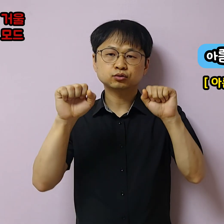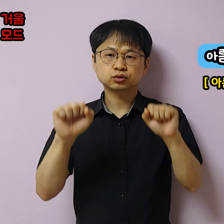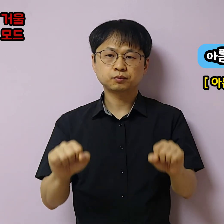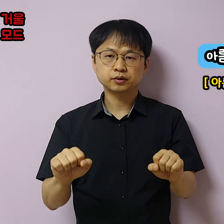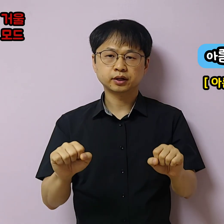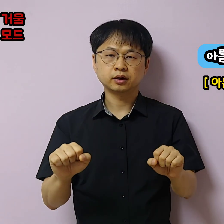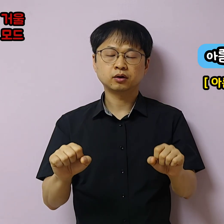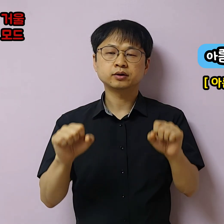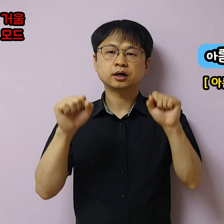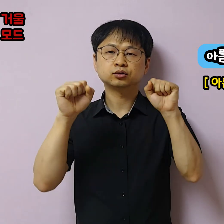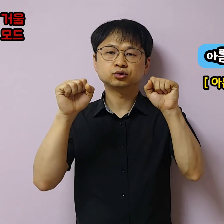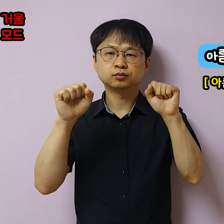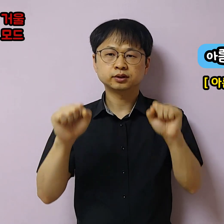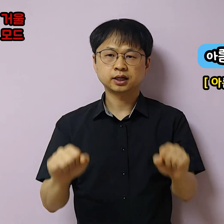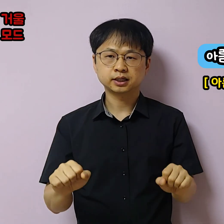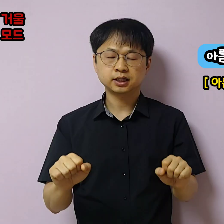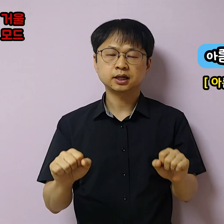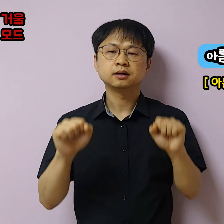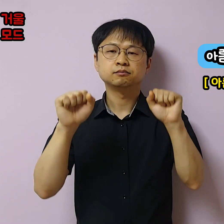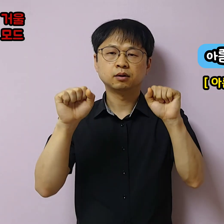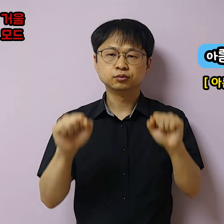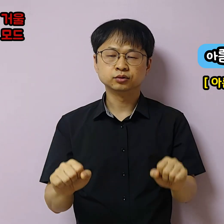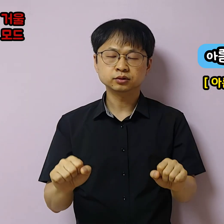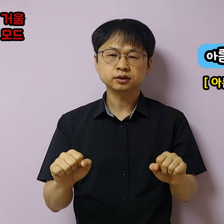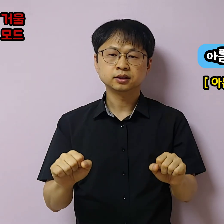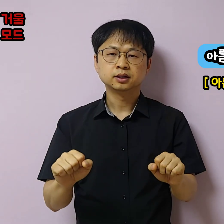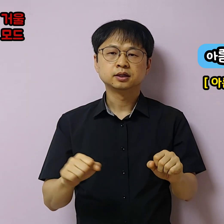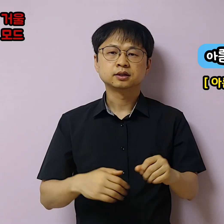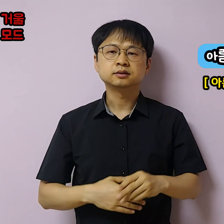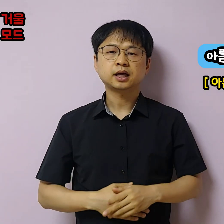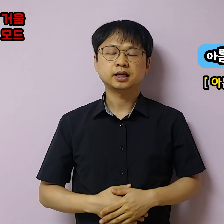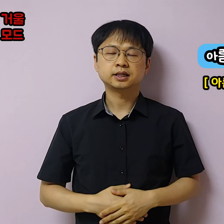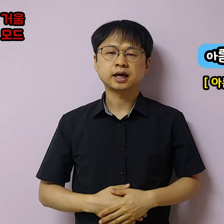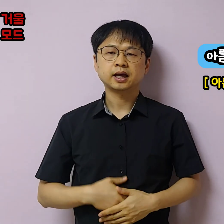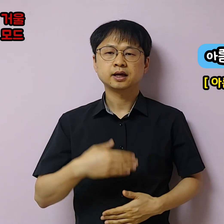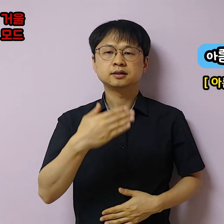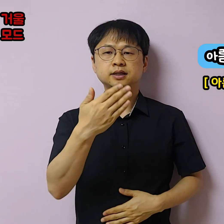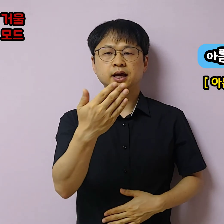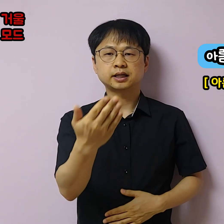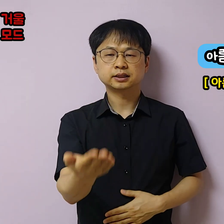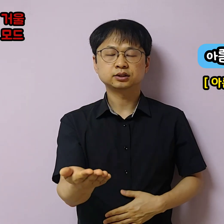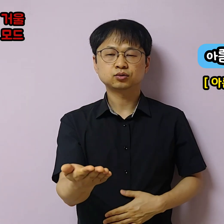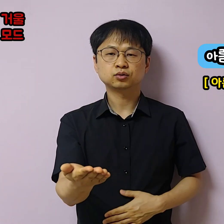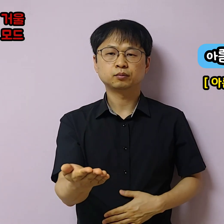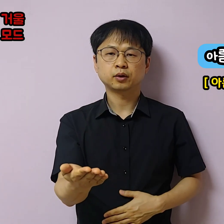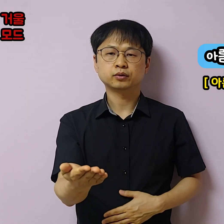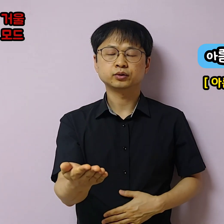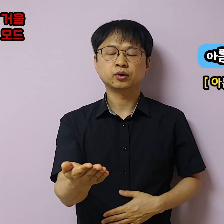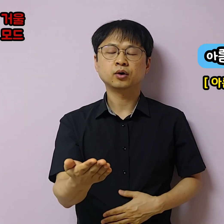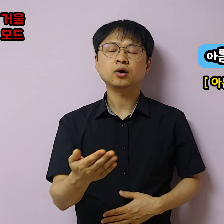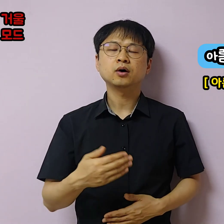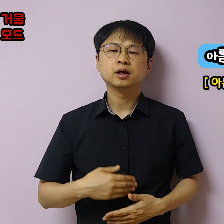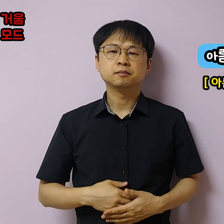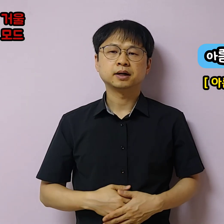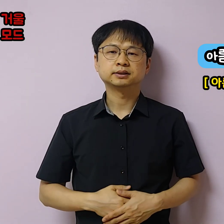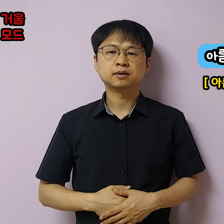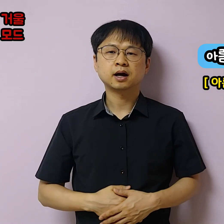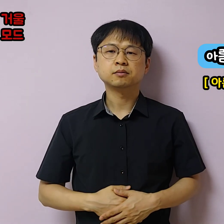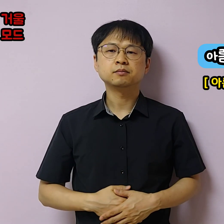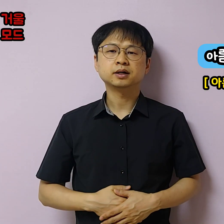수어도 배웠네요. 양손 주먹 내리기, 머문, 그대이기에, 그대 당신 수어도 배웠고요. 마지막